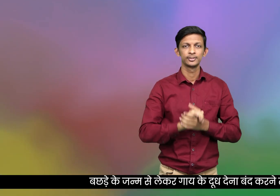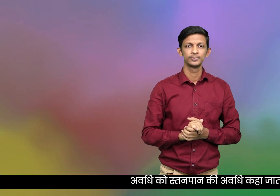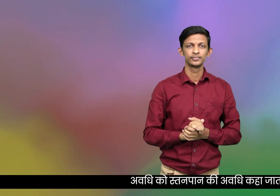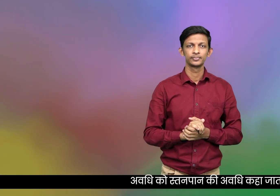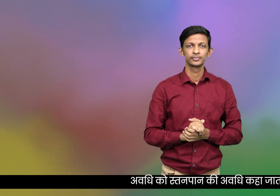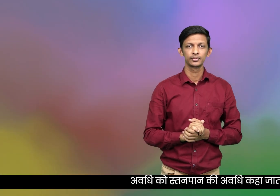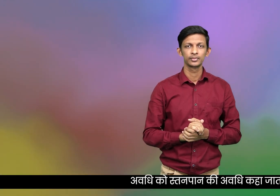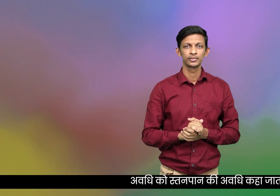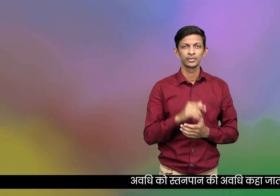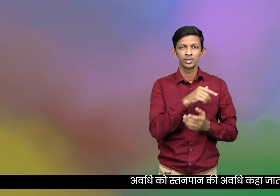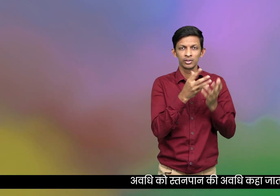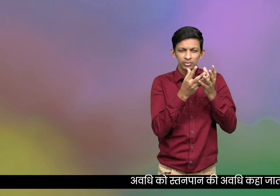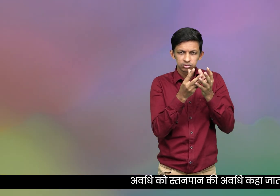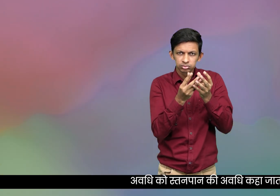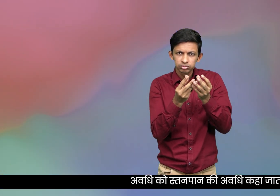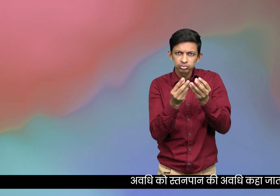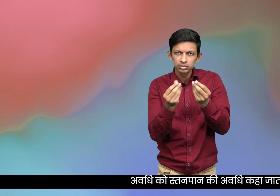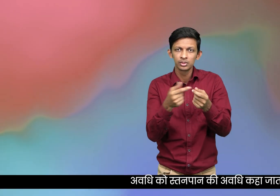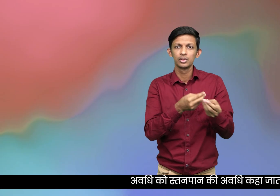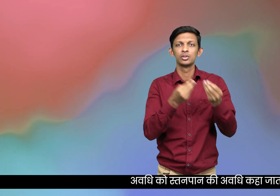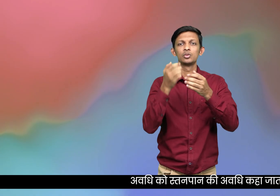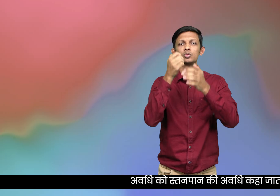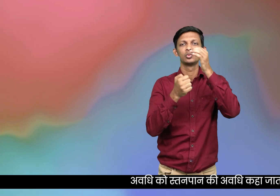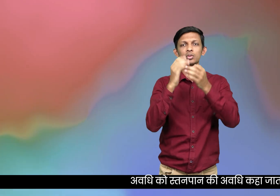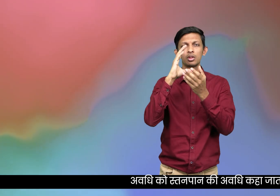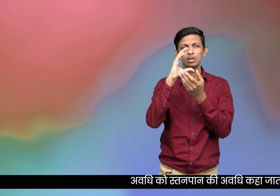अवधि को स्तनपान की अवधि कहा जाता है।